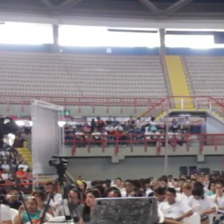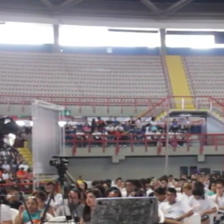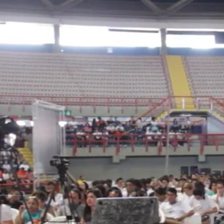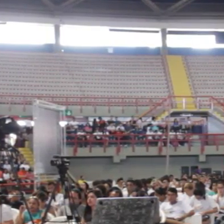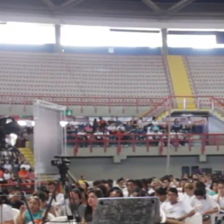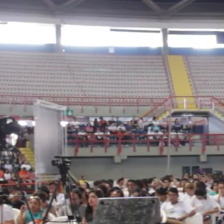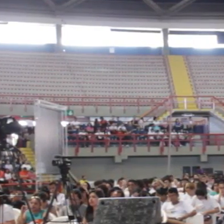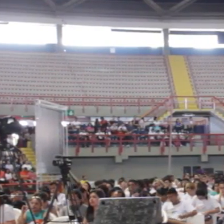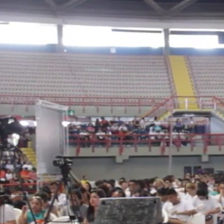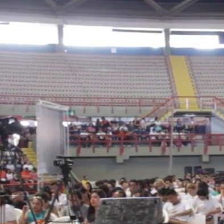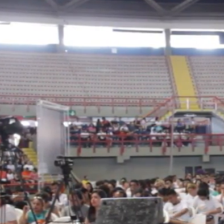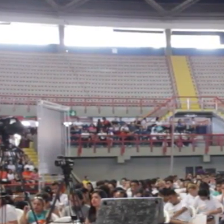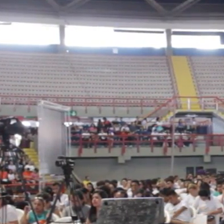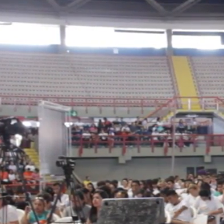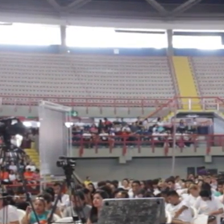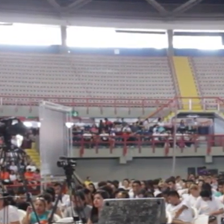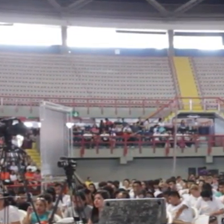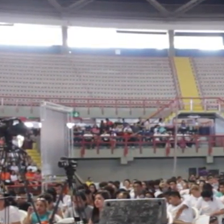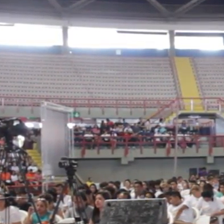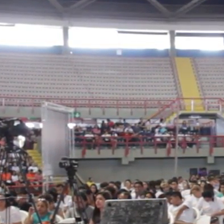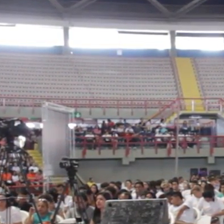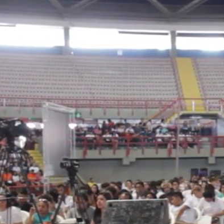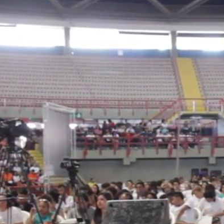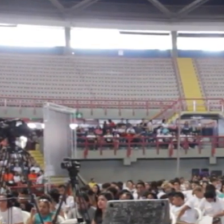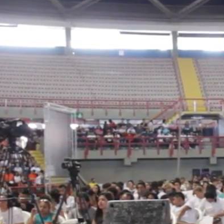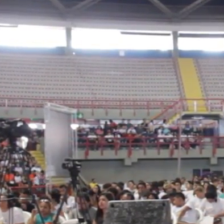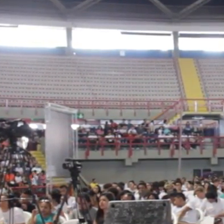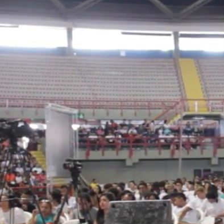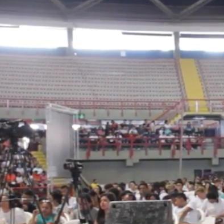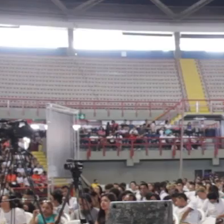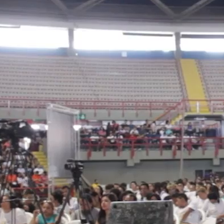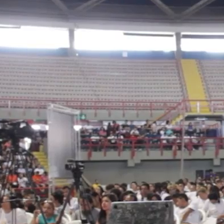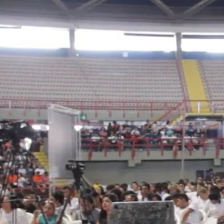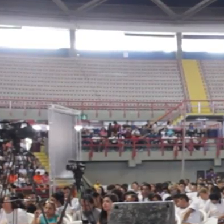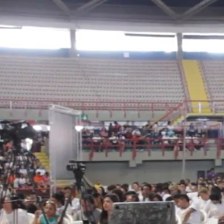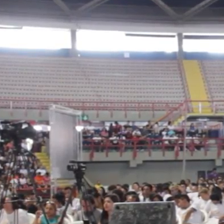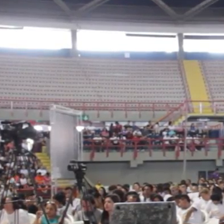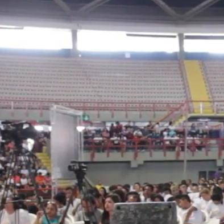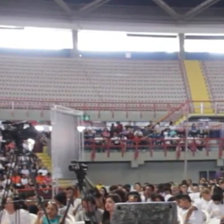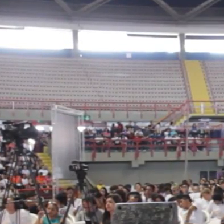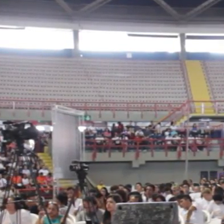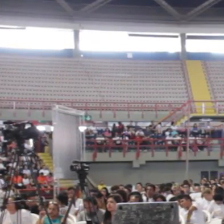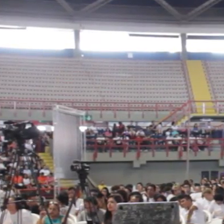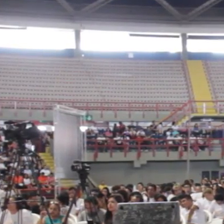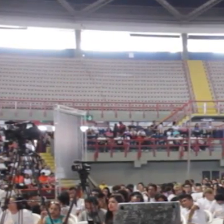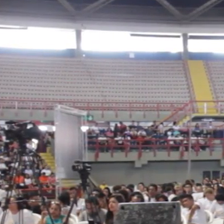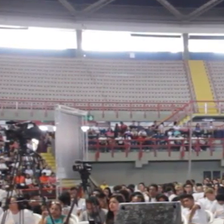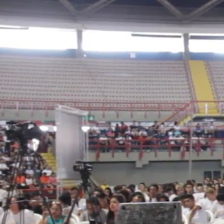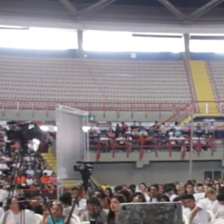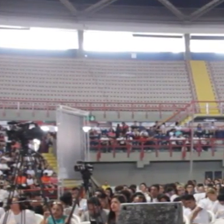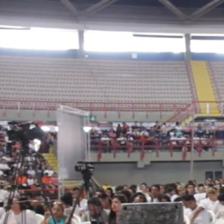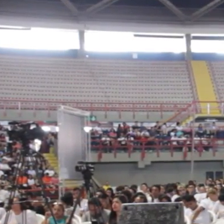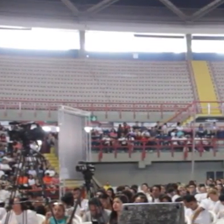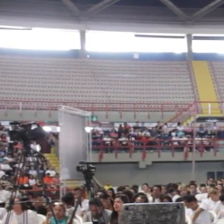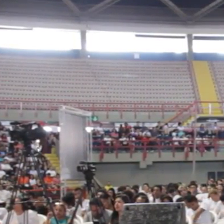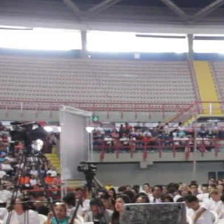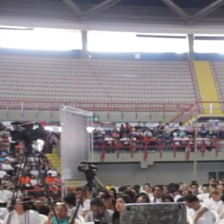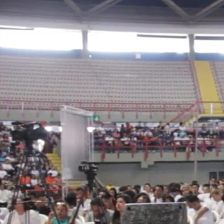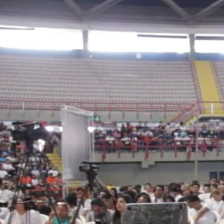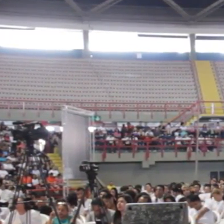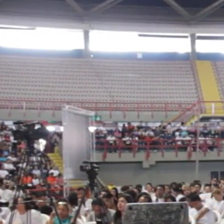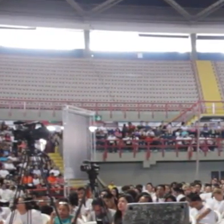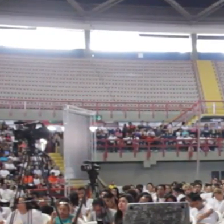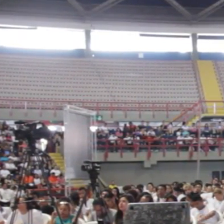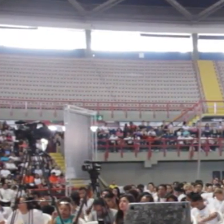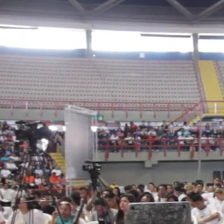exemplo, eu resolvi tudo com o governo, professor. Mas na minha redação eu também citei a falta de debates domésticos. Aí eu vou na